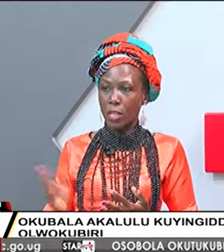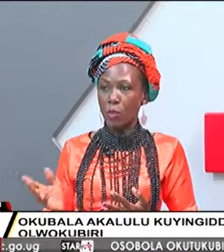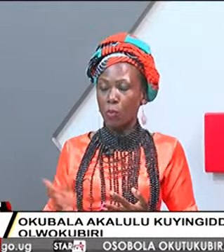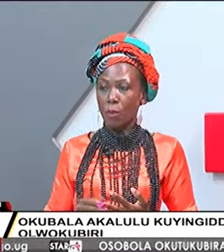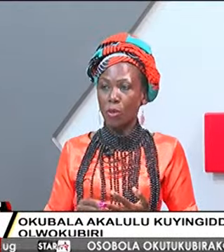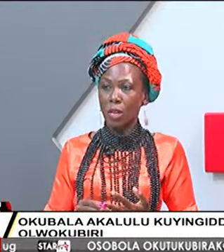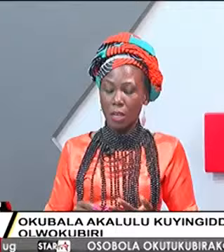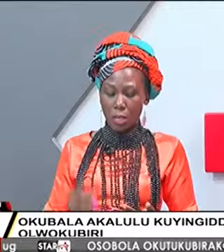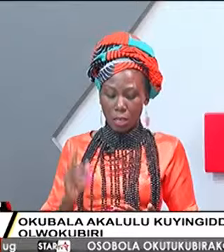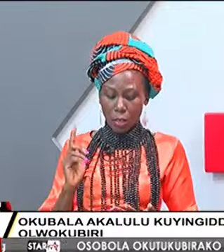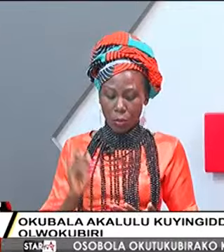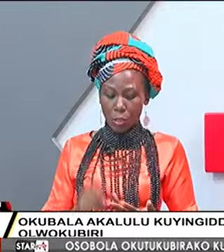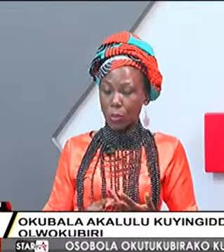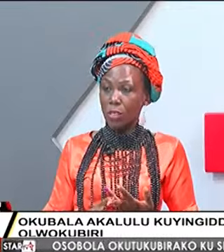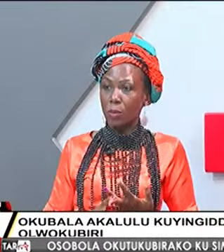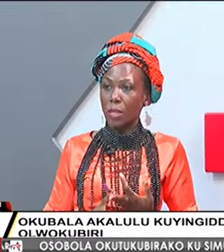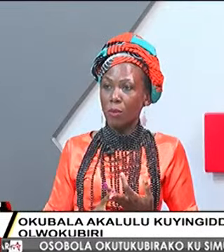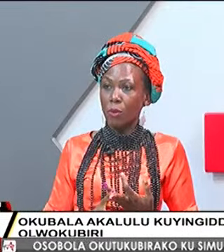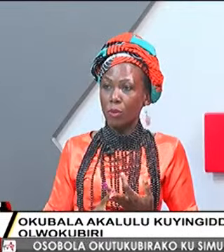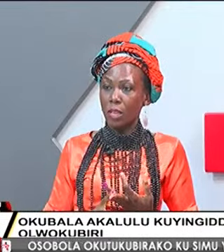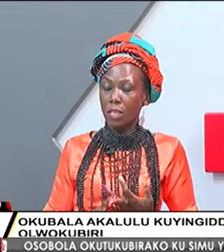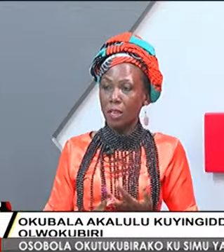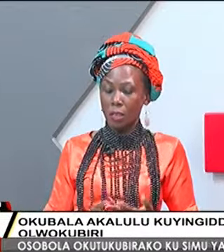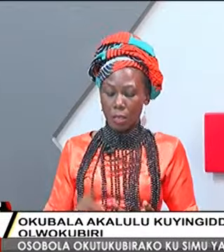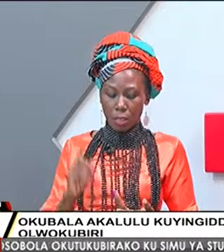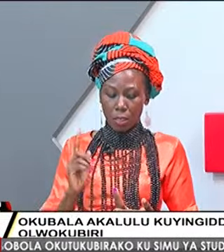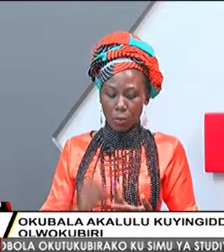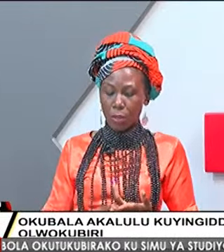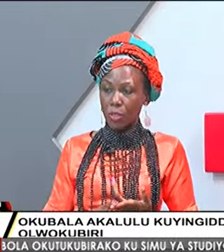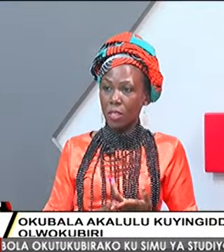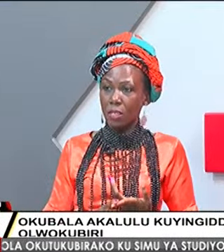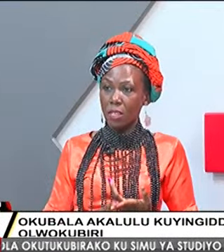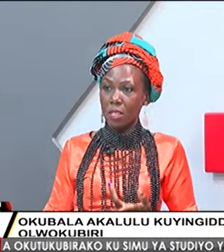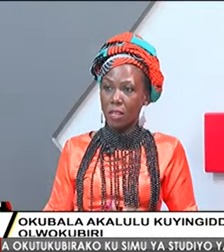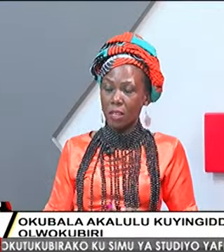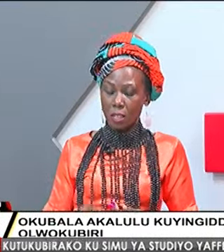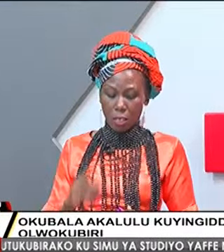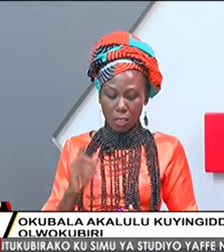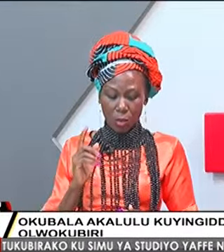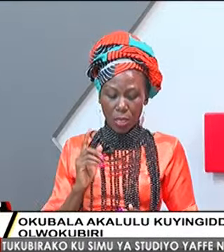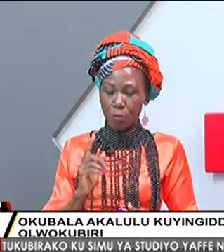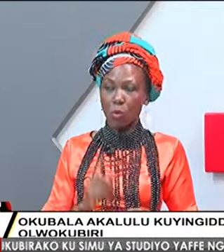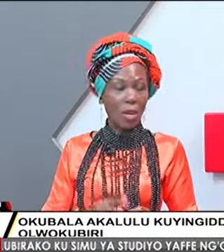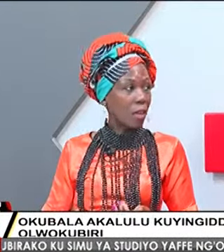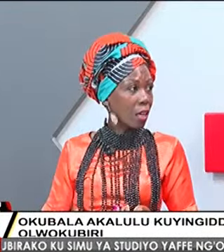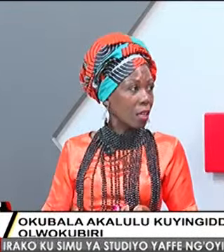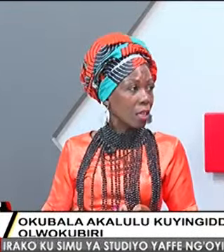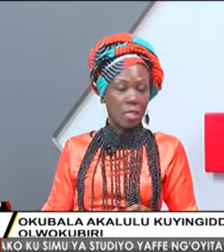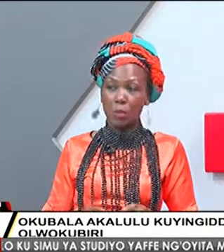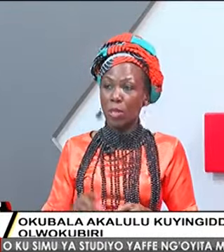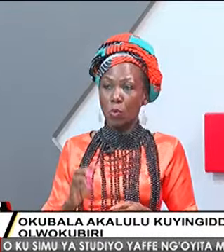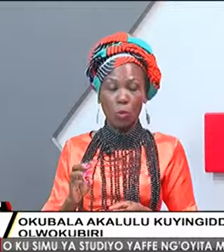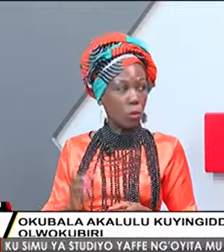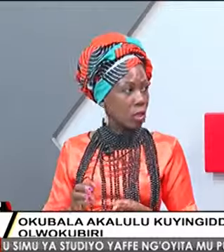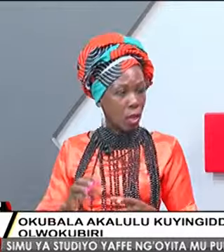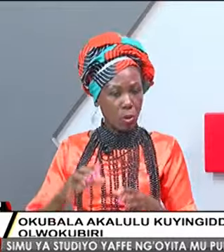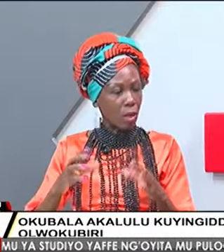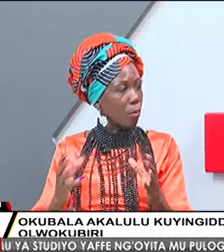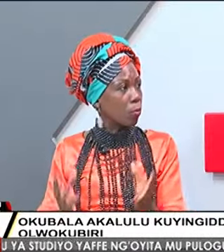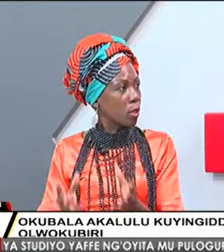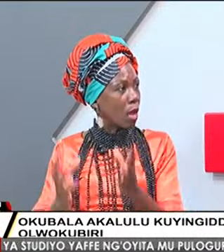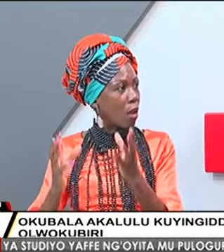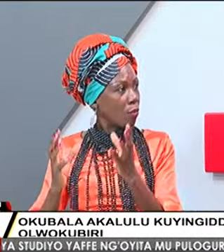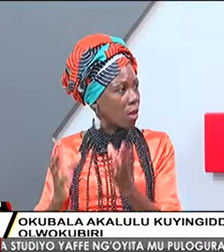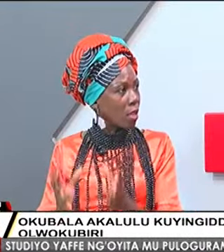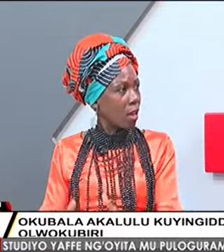sudan ey'omu mambuka endooliito ne zibeera mu kenya nezibeera mu tanzania nezibeera mu rwanda nezibeera ku burundi nga bonna